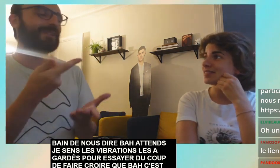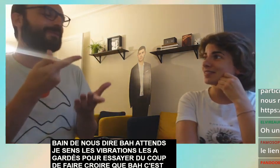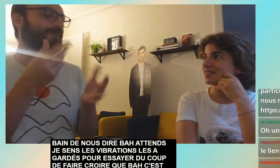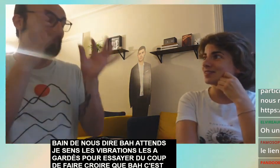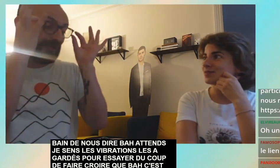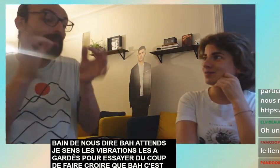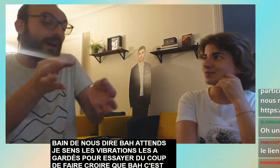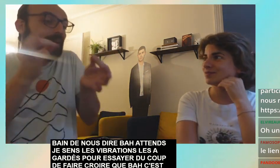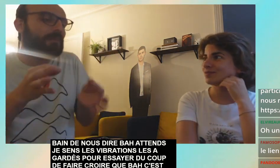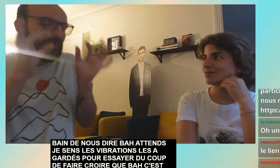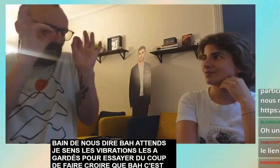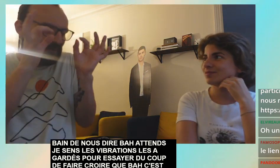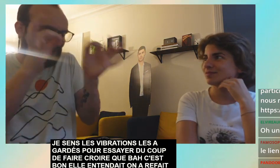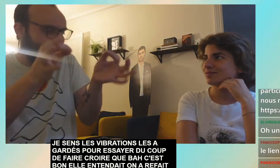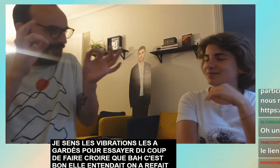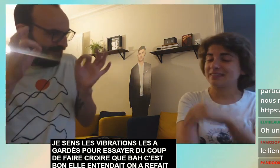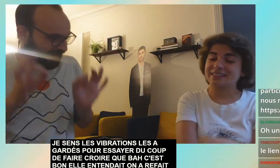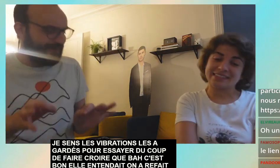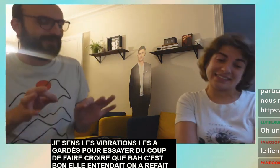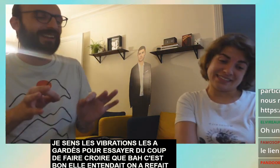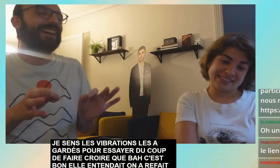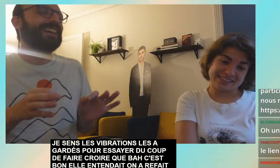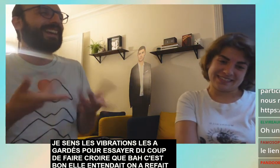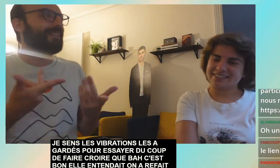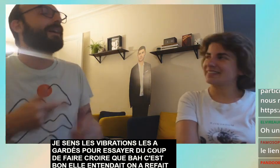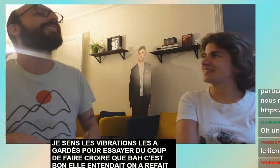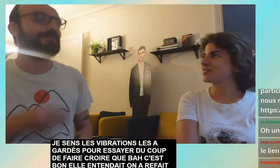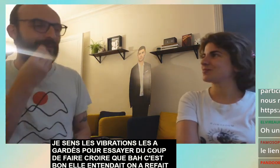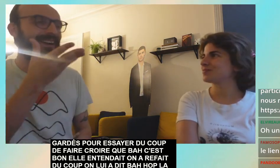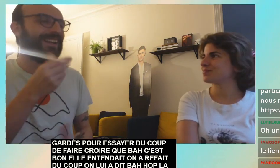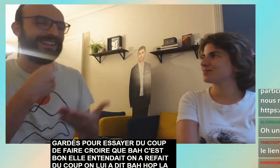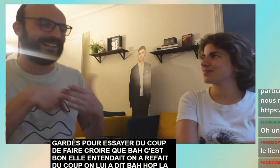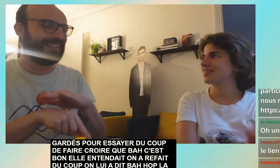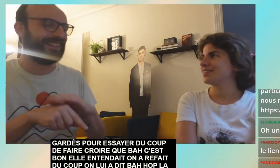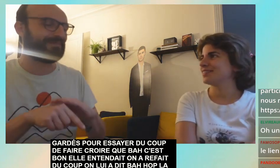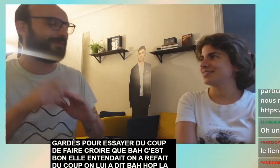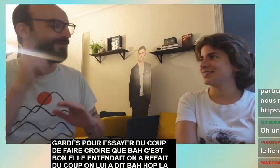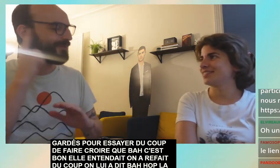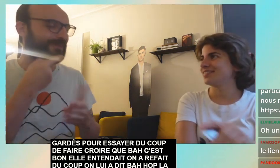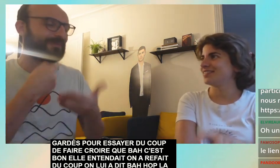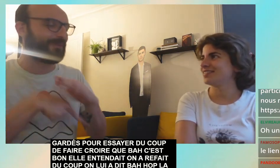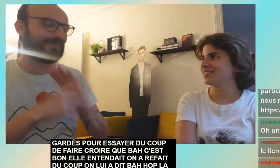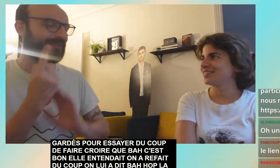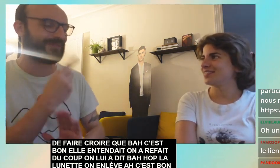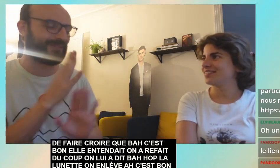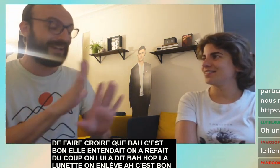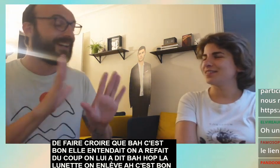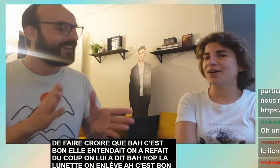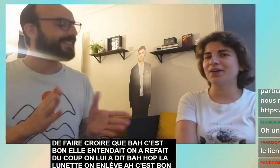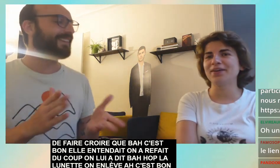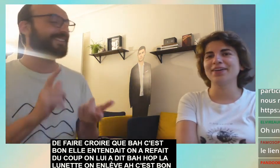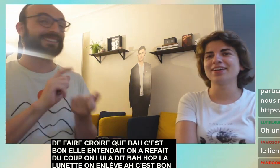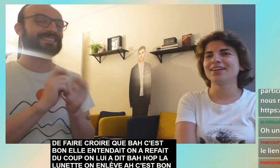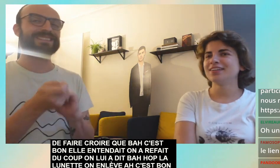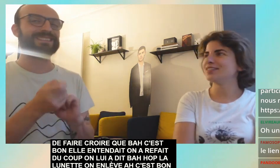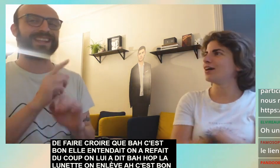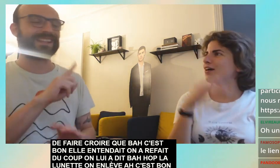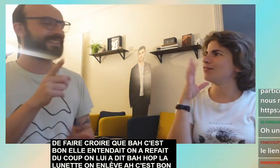du coup, on lui a dit, hop, les lunettes, on enlève. Elle a fait, c'est bon, les sont profondes toujours. Tu vois, genre, C'est